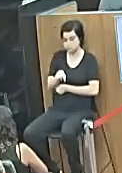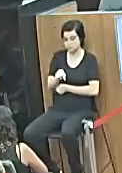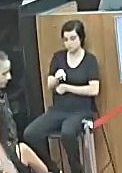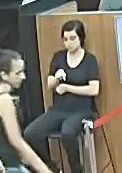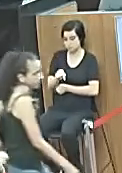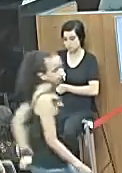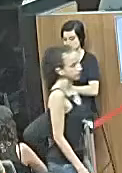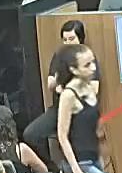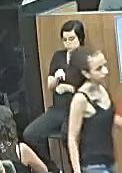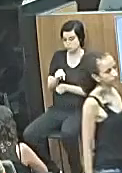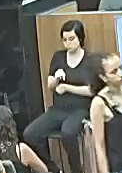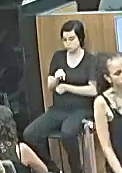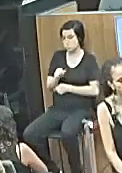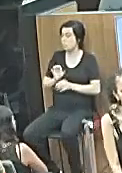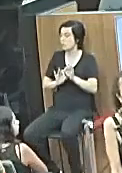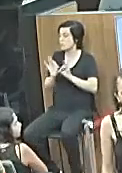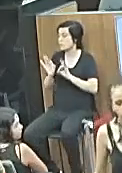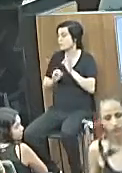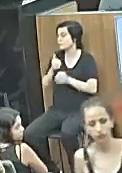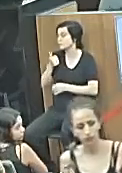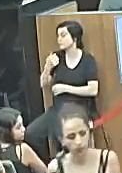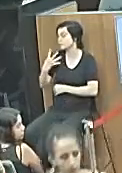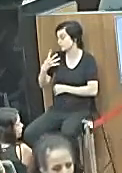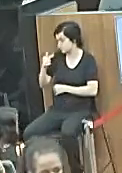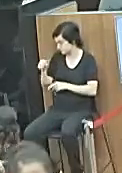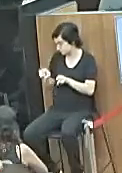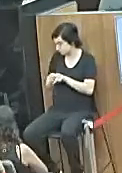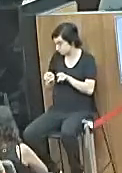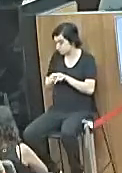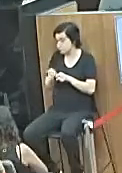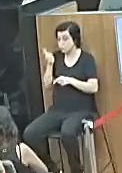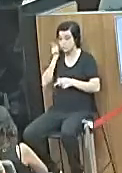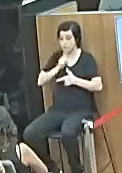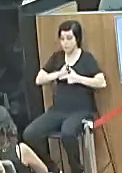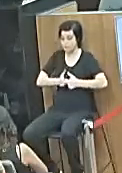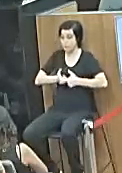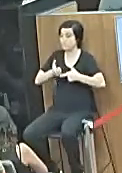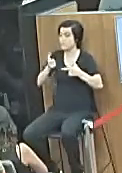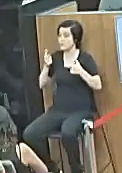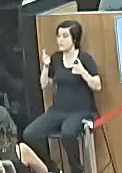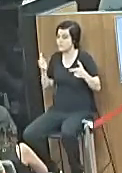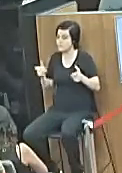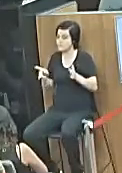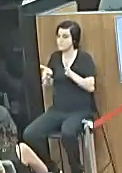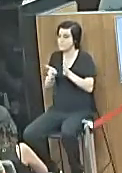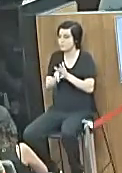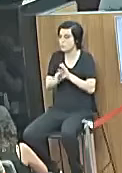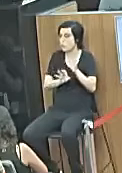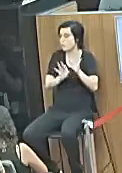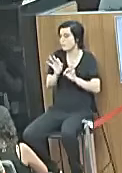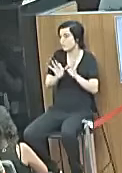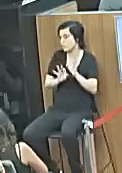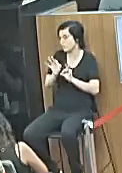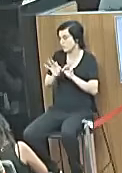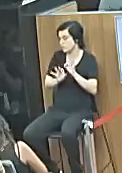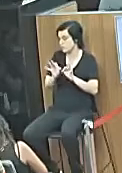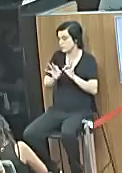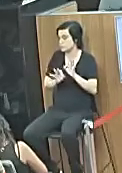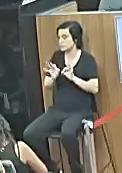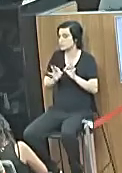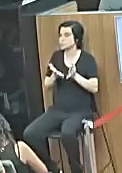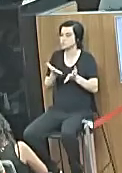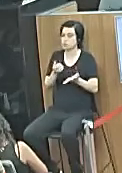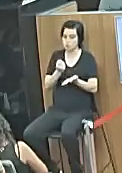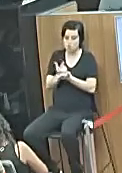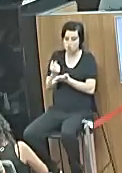do programa 147 com vistas a ampliar a oferta de programas de compra de